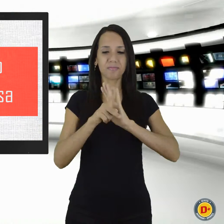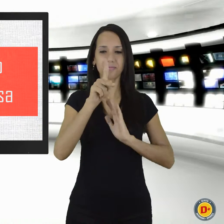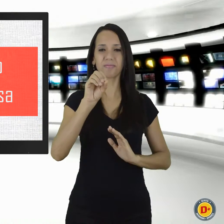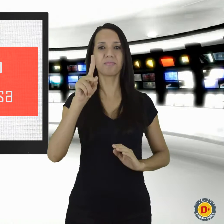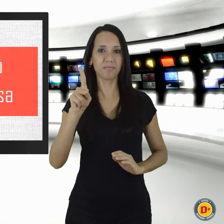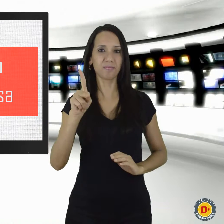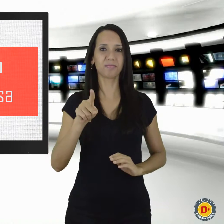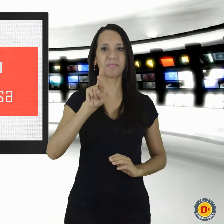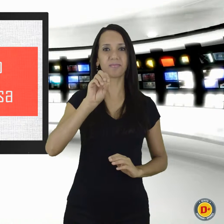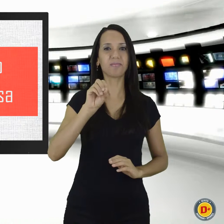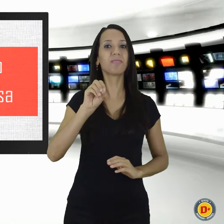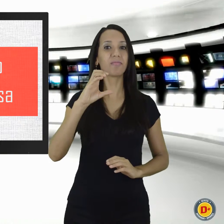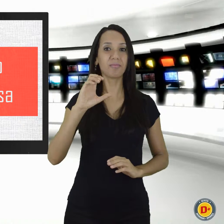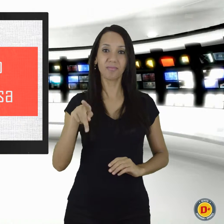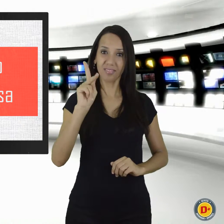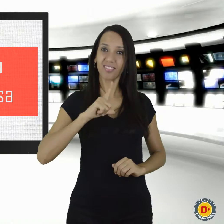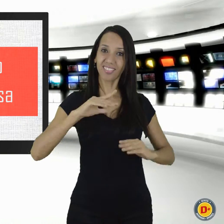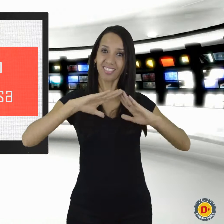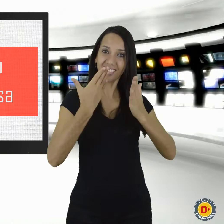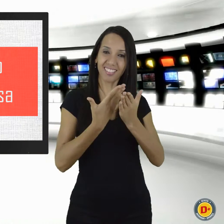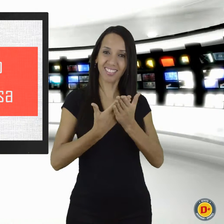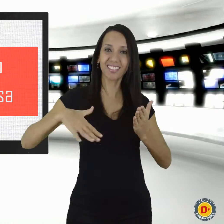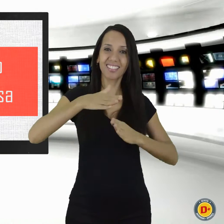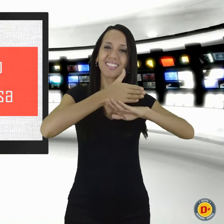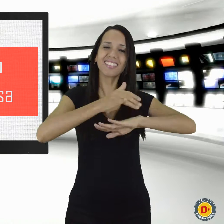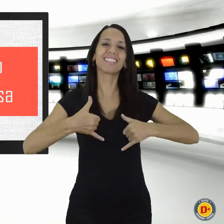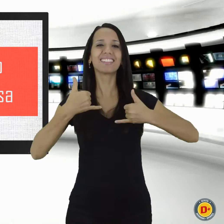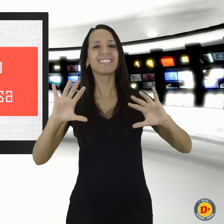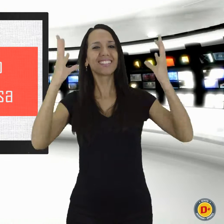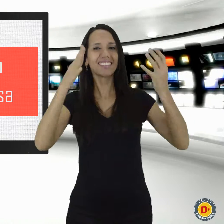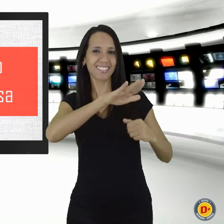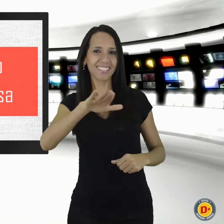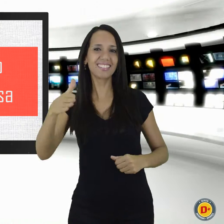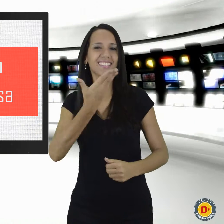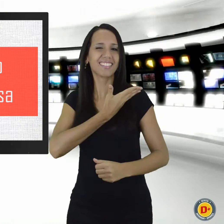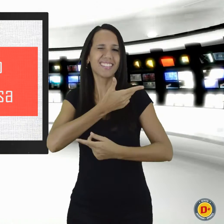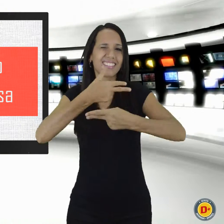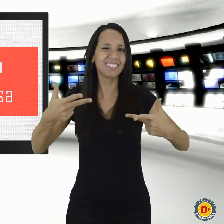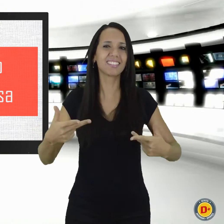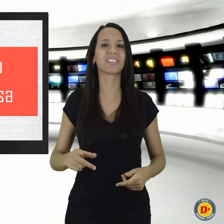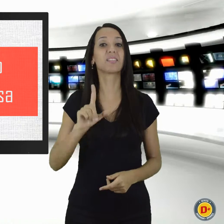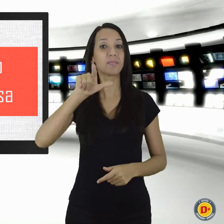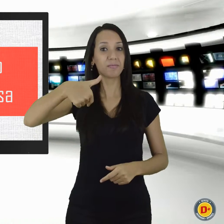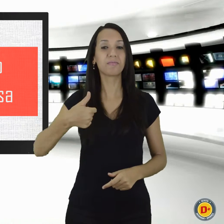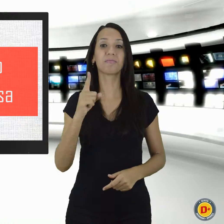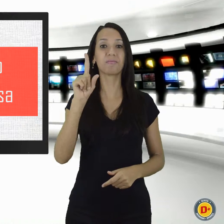de colégio, e tocava em festivais e festas de aniversário de colegas. Aos 17, mais um